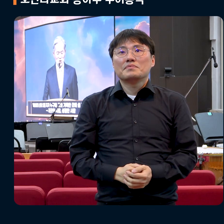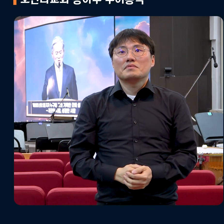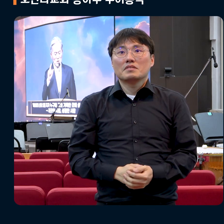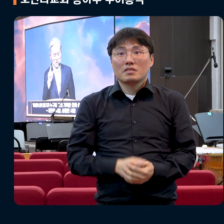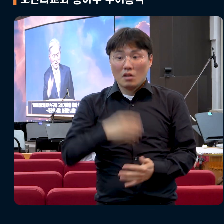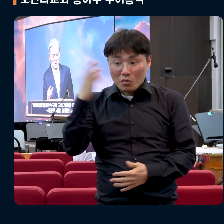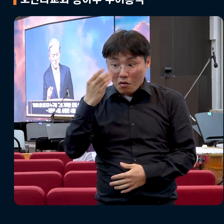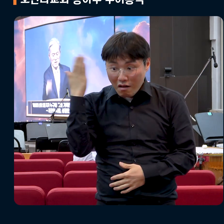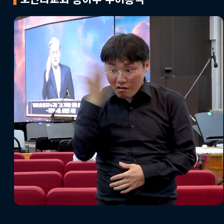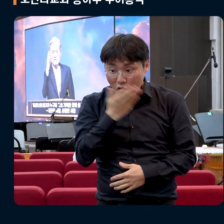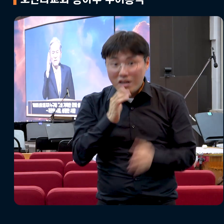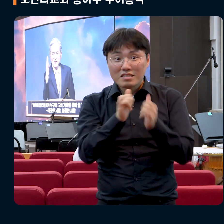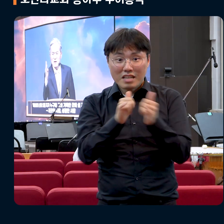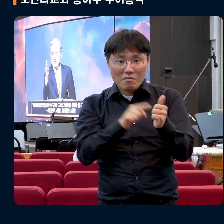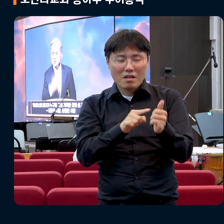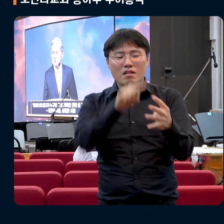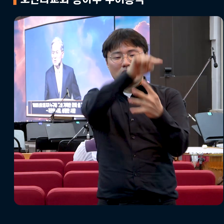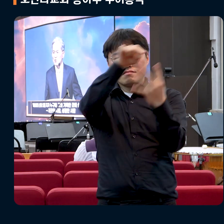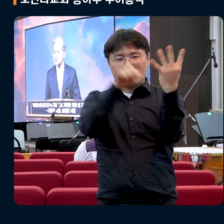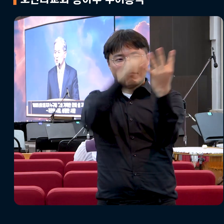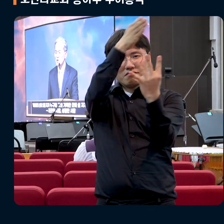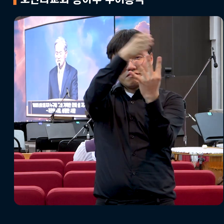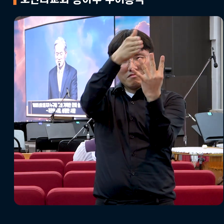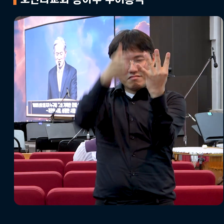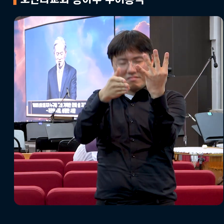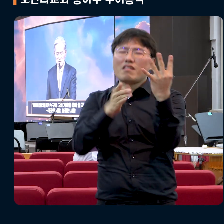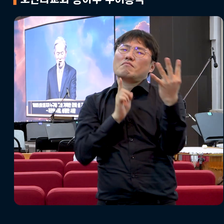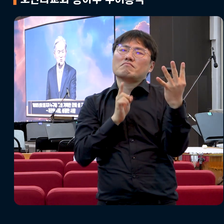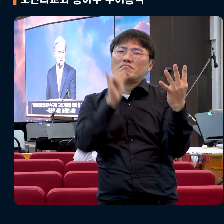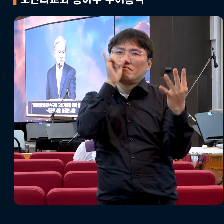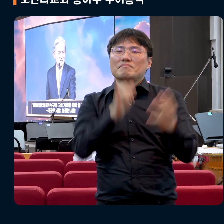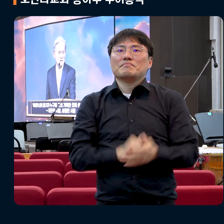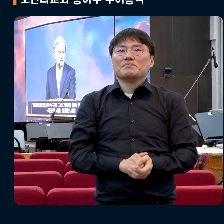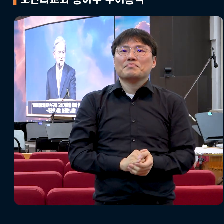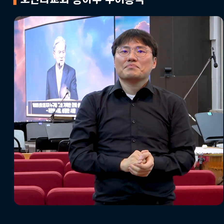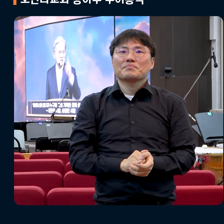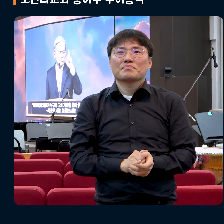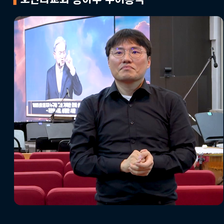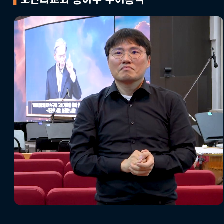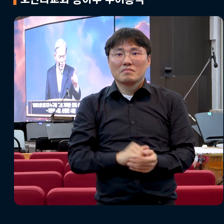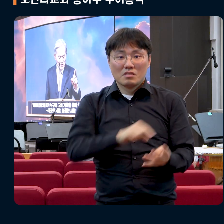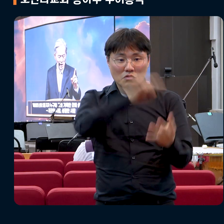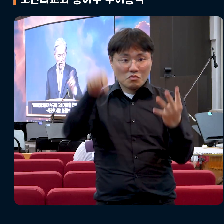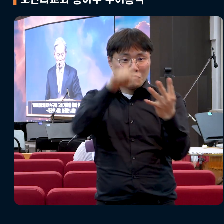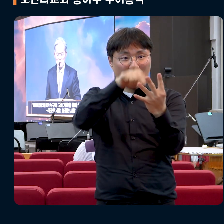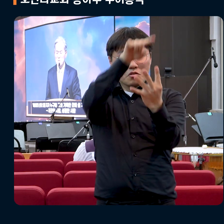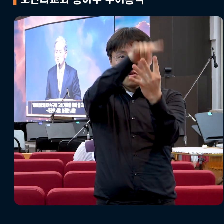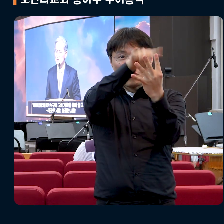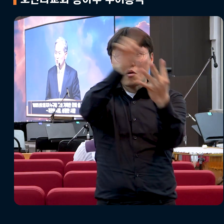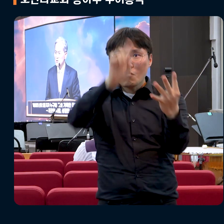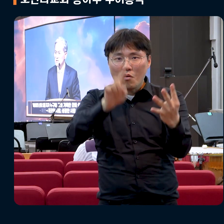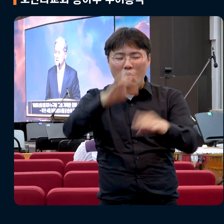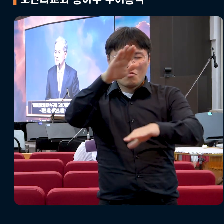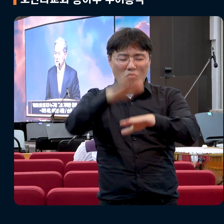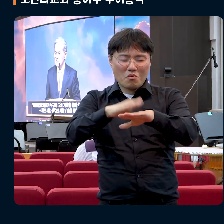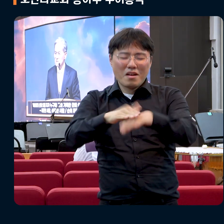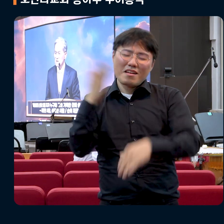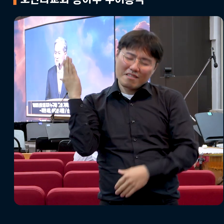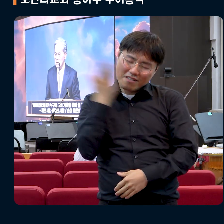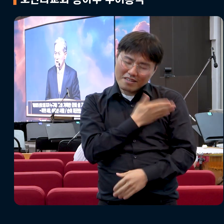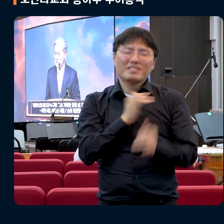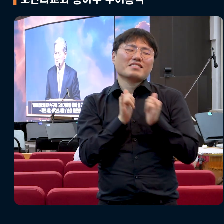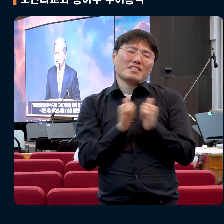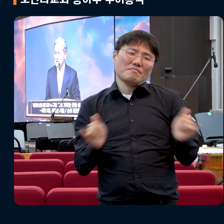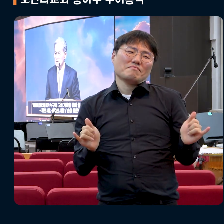그 성결한 사람을 네 가지로 나누어서 이야기를 하고 있는데, 그 중에 첫 번째가 바로 손이